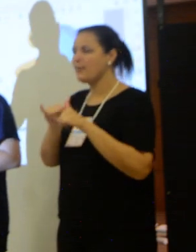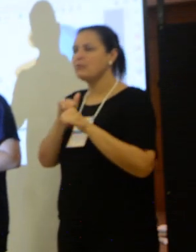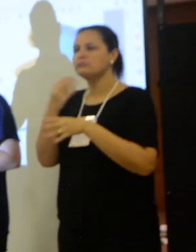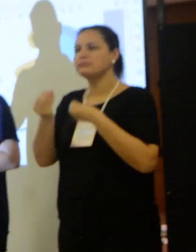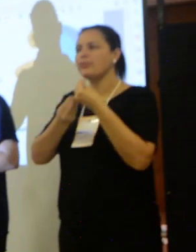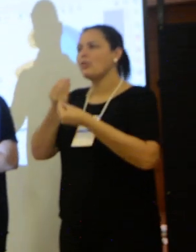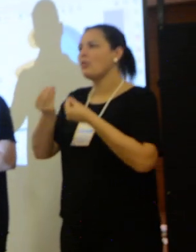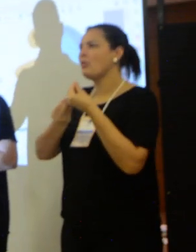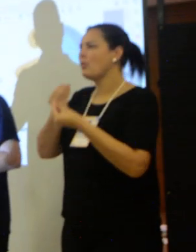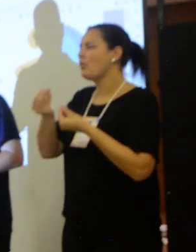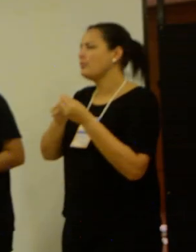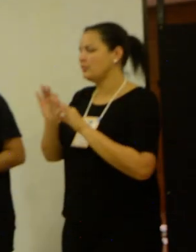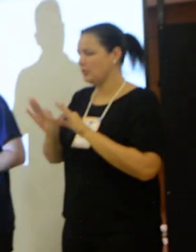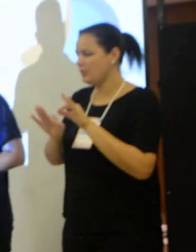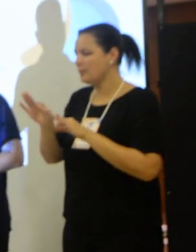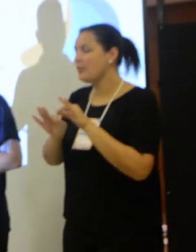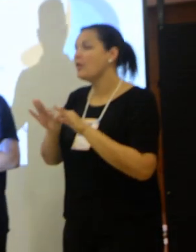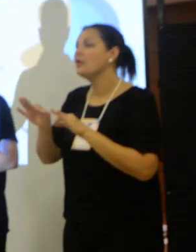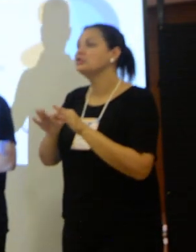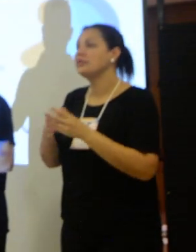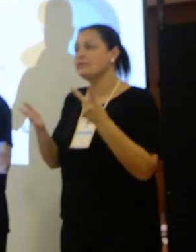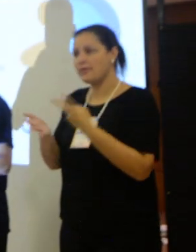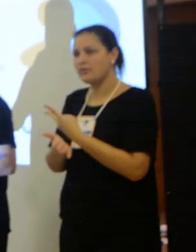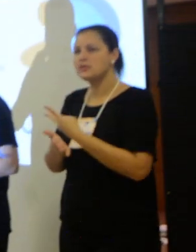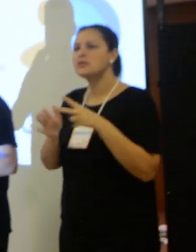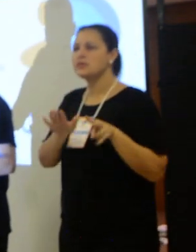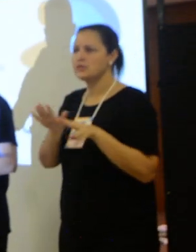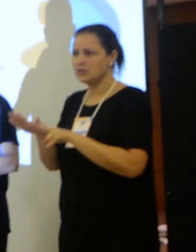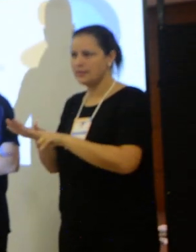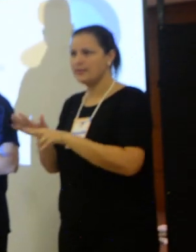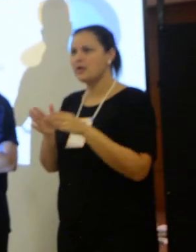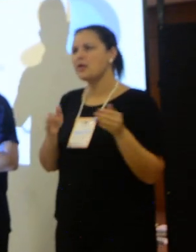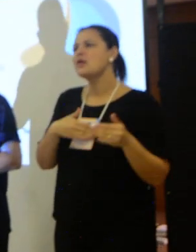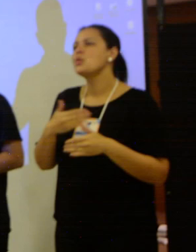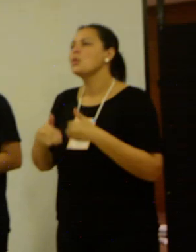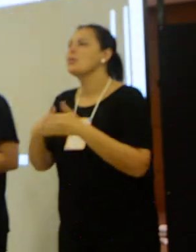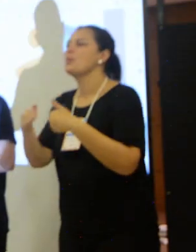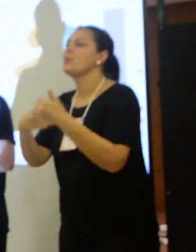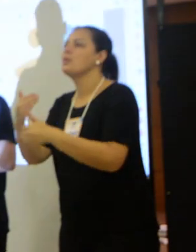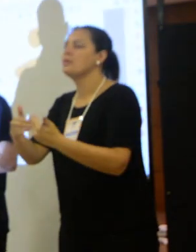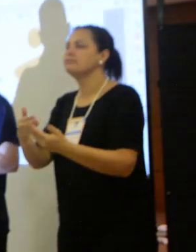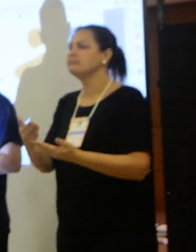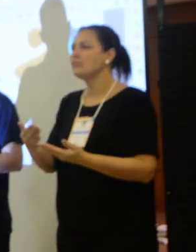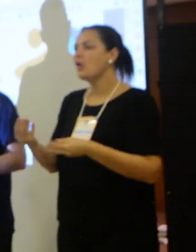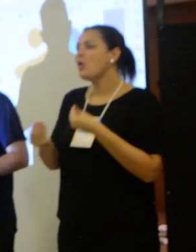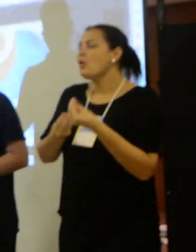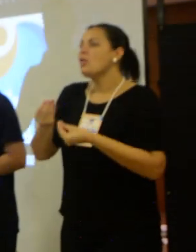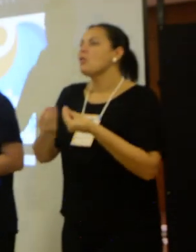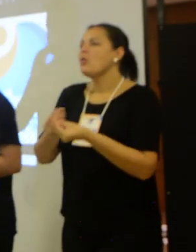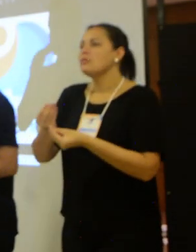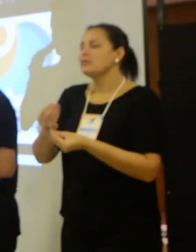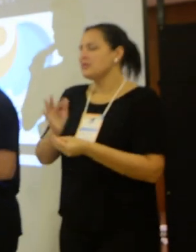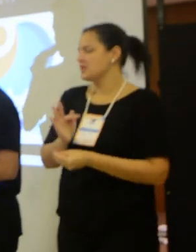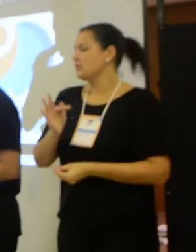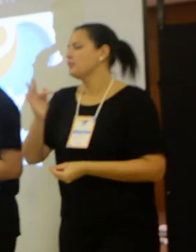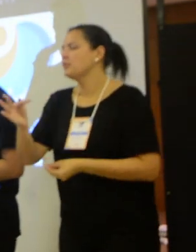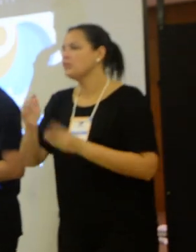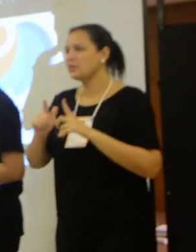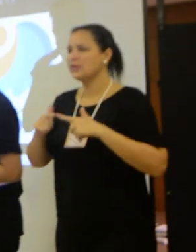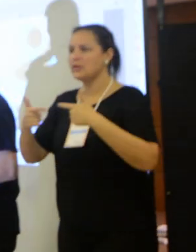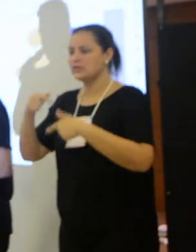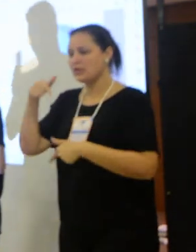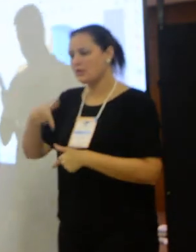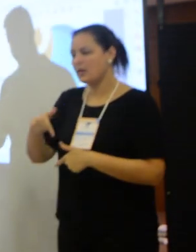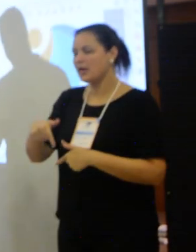o projeto será conduzido nessa semana e, eventualmente, os próximos passos e futuro dessa ação no